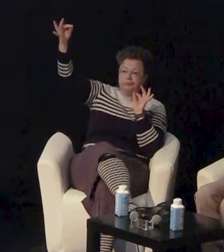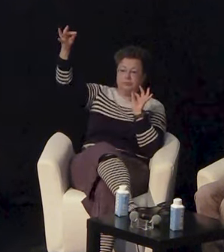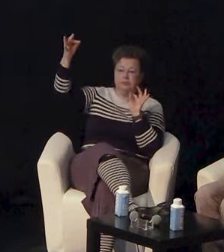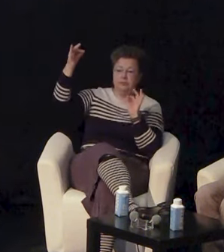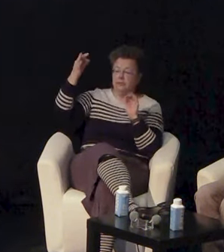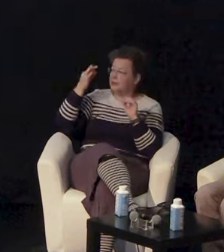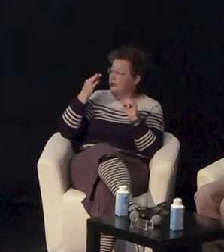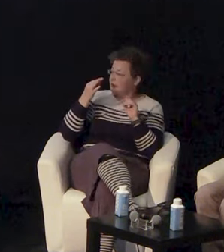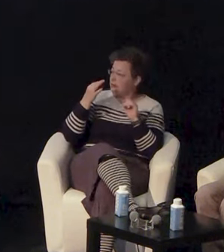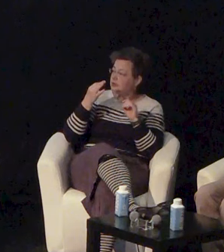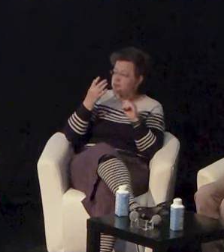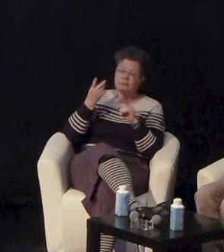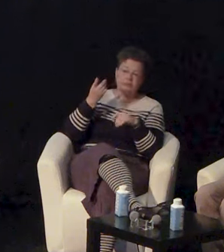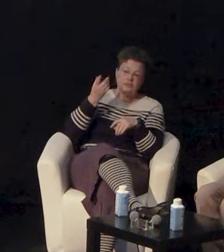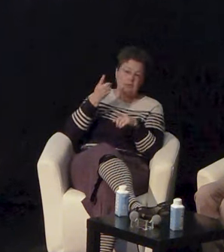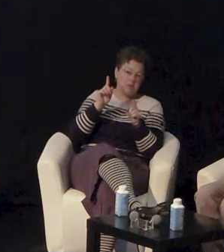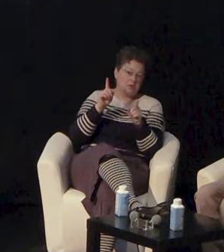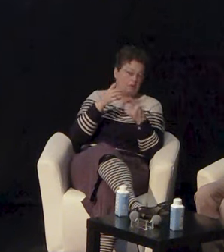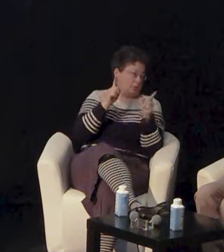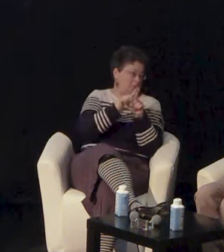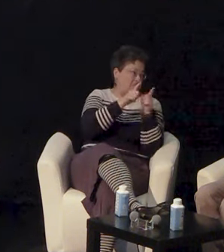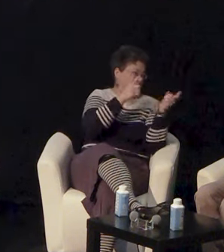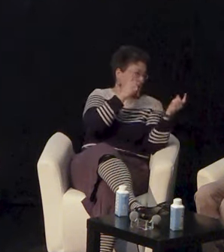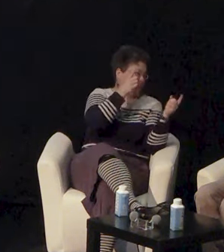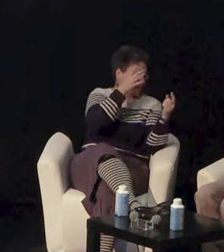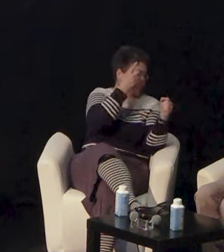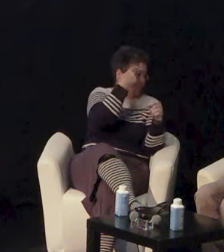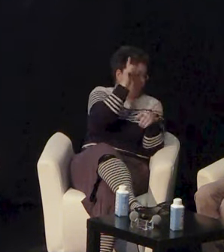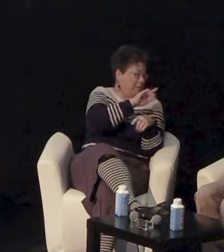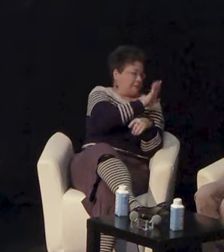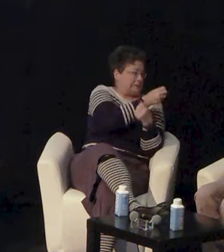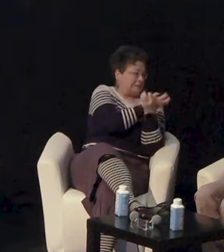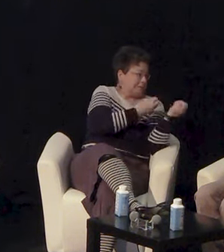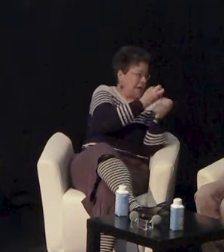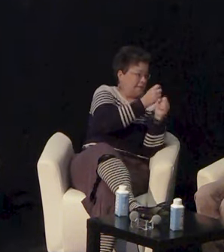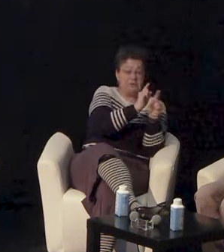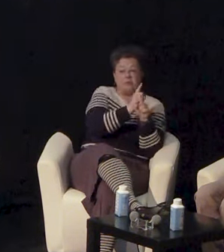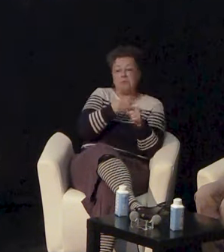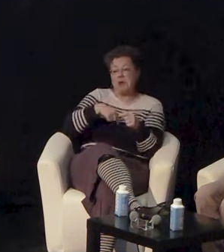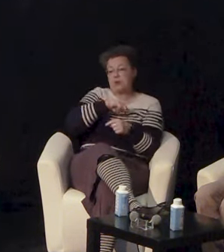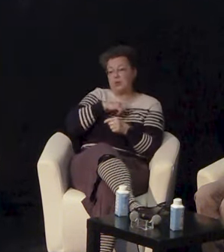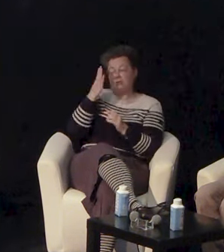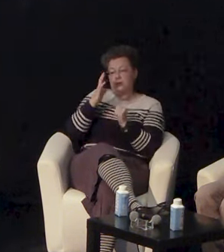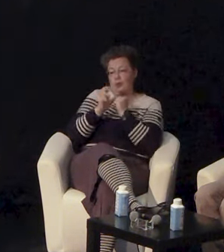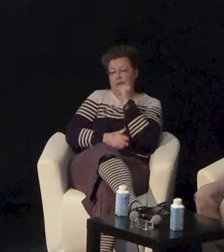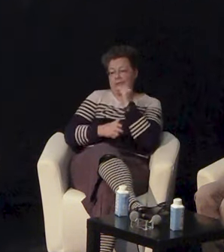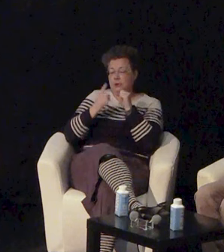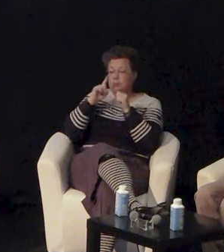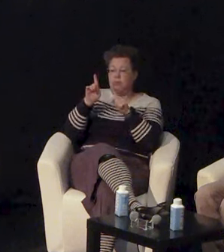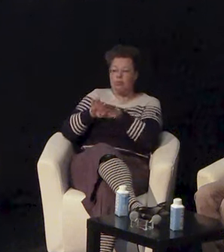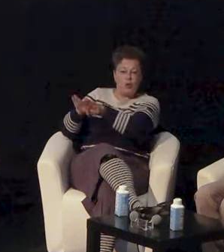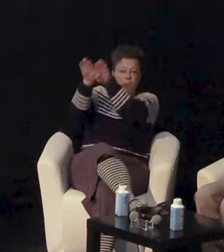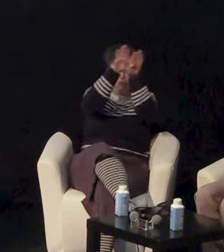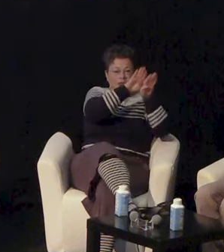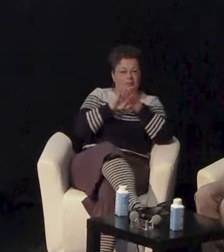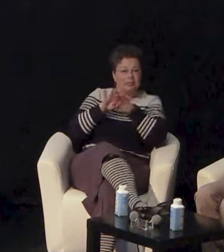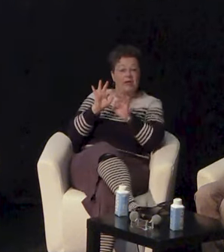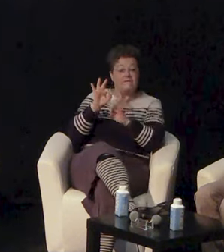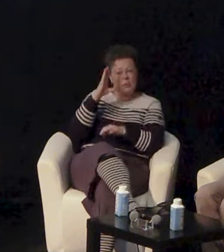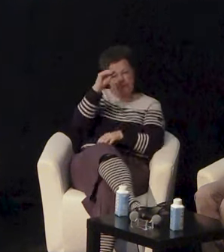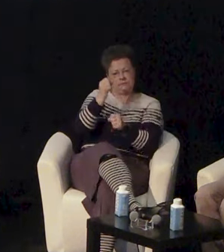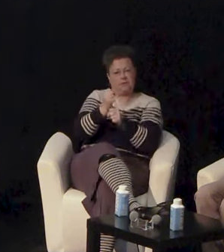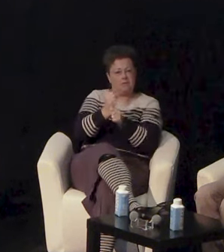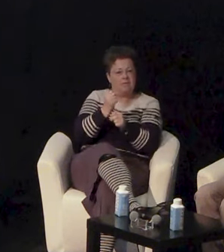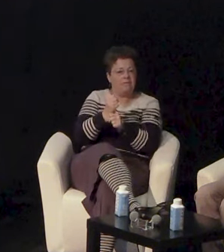d'études qui a été créé qui s'appelle SignMath et qui crée du vocabulaire en langue des signes, du lexique spécifique dans le domaine des